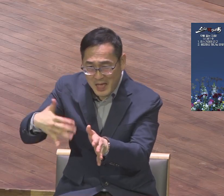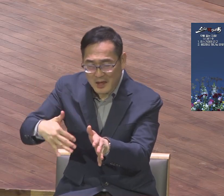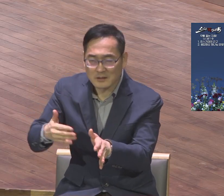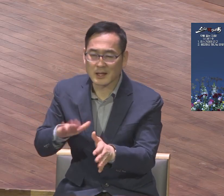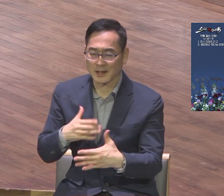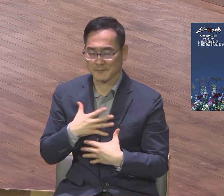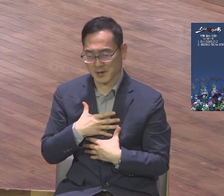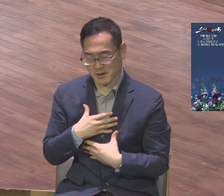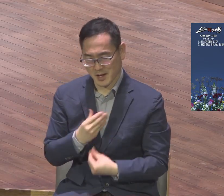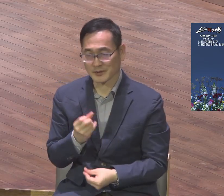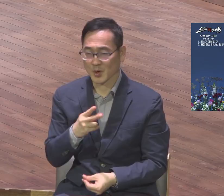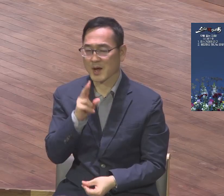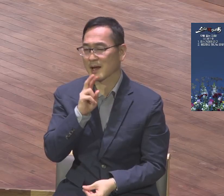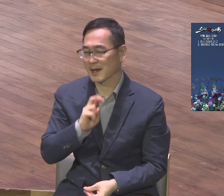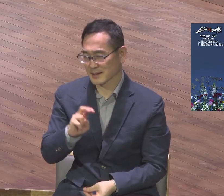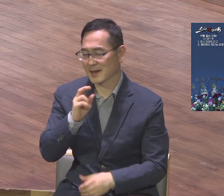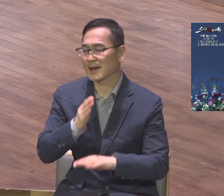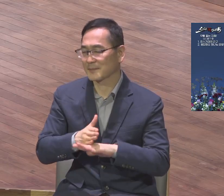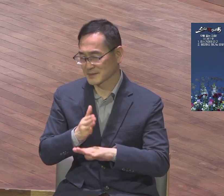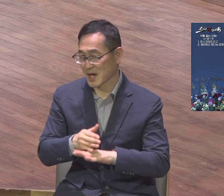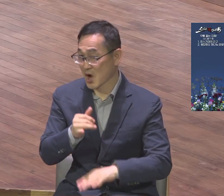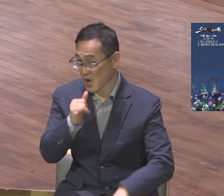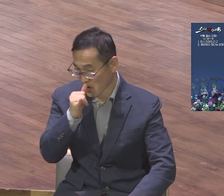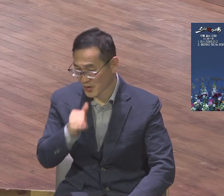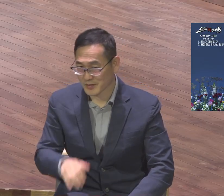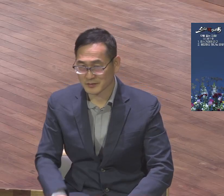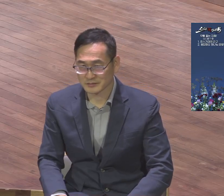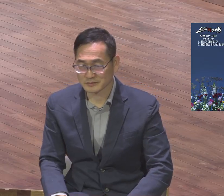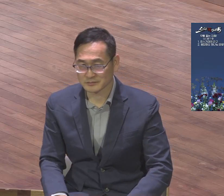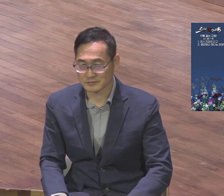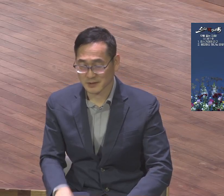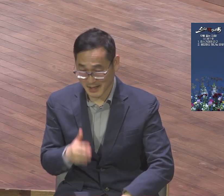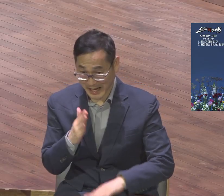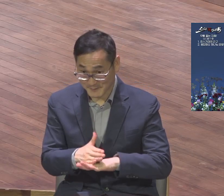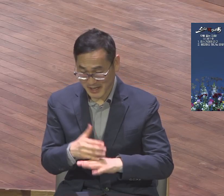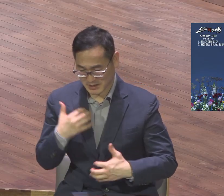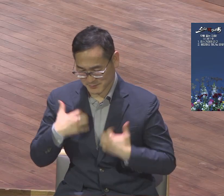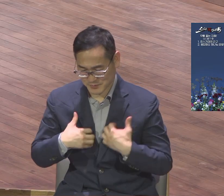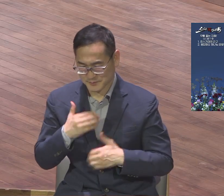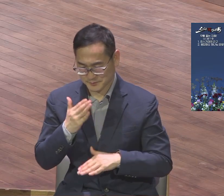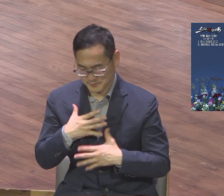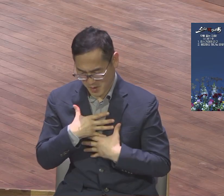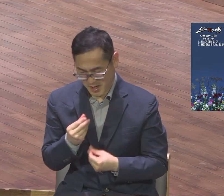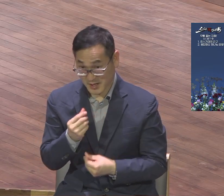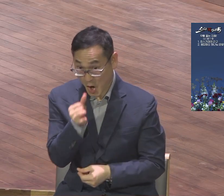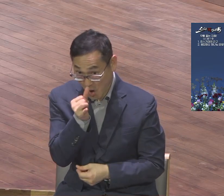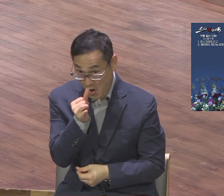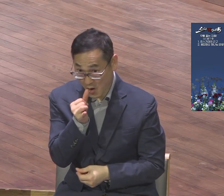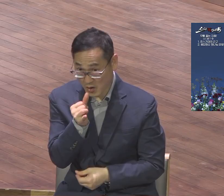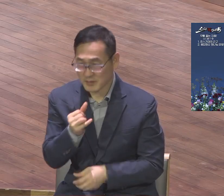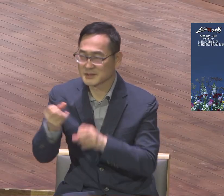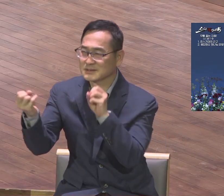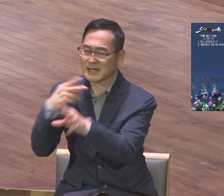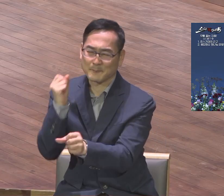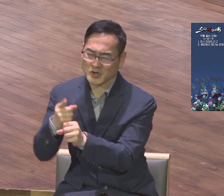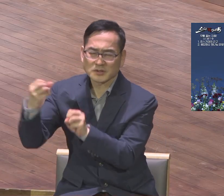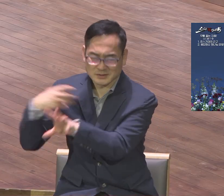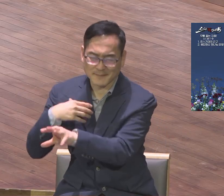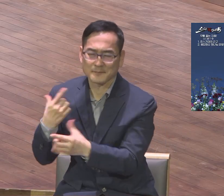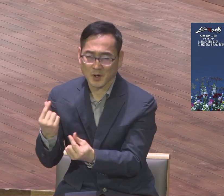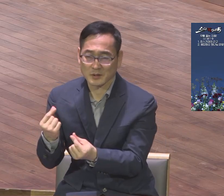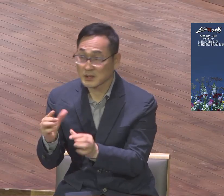감사 찬양이 나오거든 이미 응답된 줄 믿으시기 바랍니다. 지금 눈에 하나도 변화가 없어도